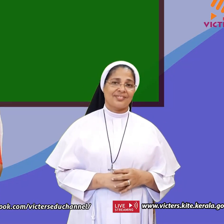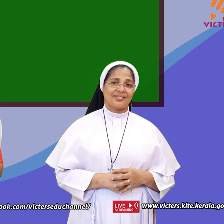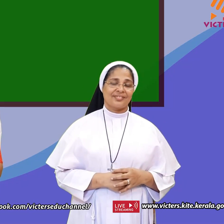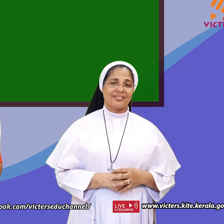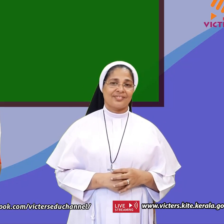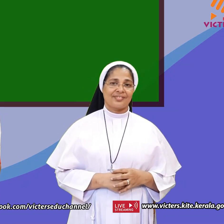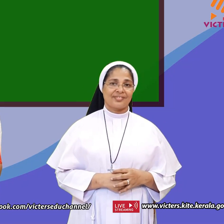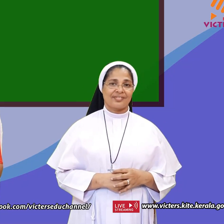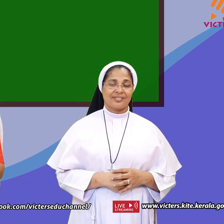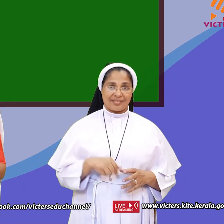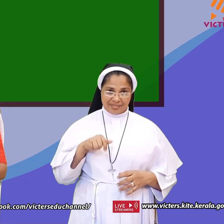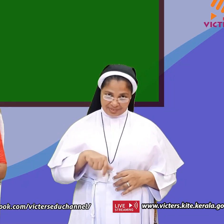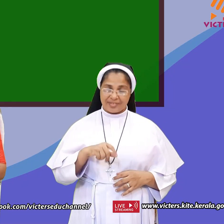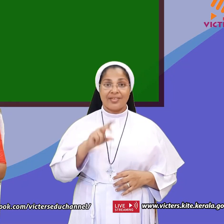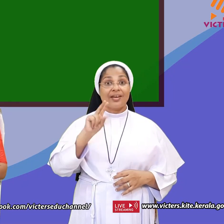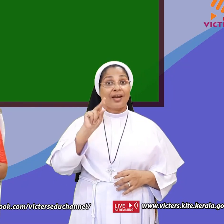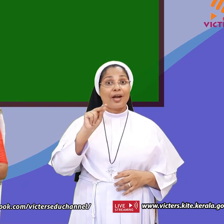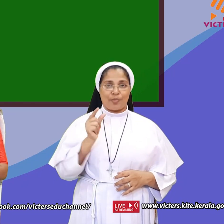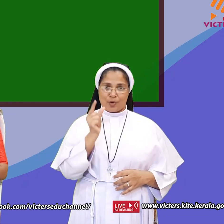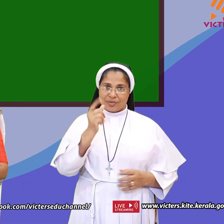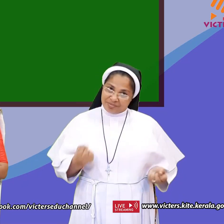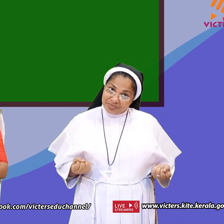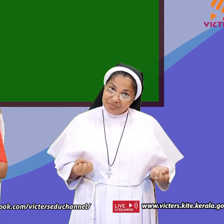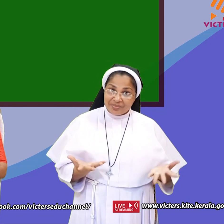ഇനി രണ്ടാമത്തെ യൂണിറ്റിലേക്ക് പോകാം.